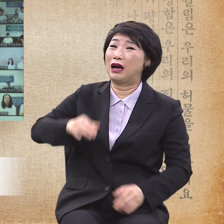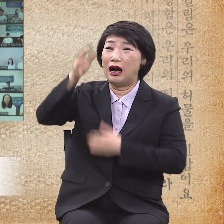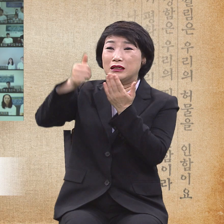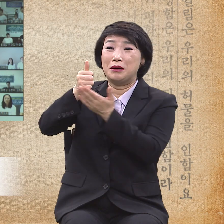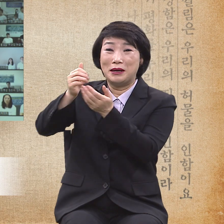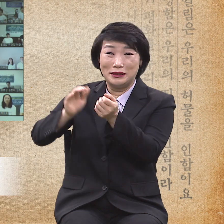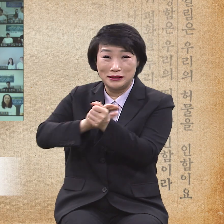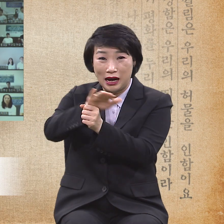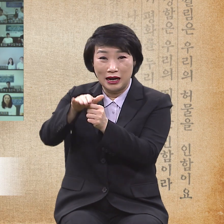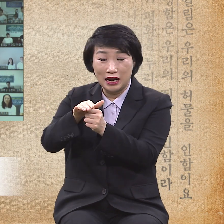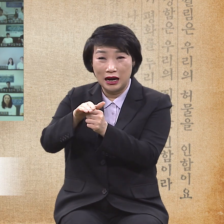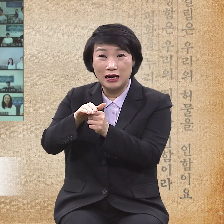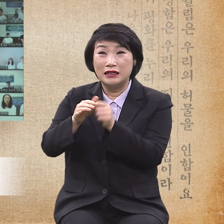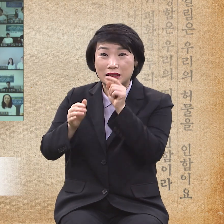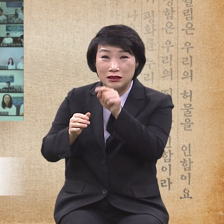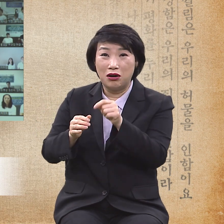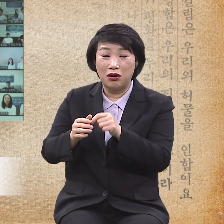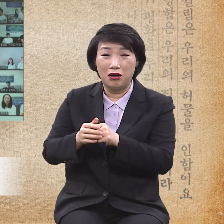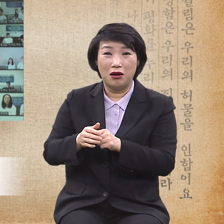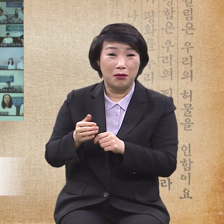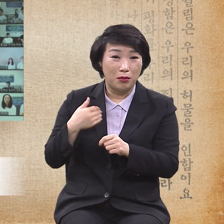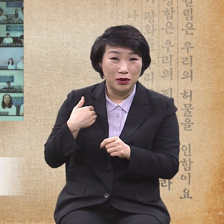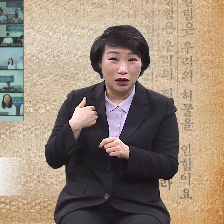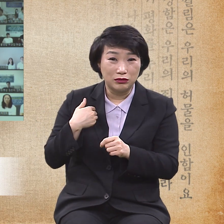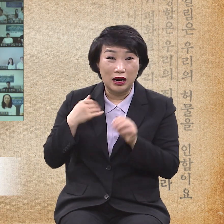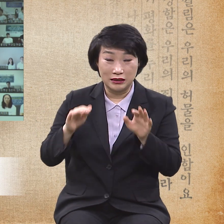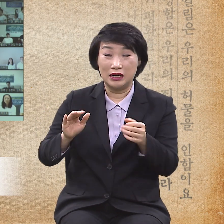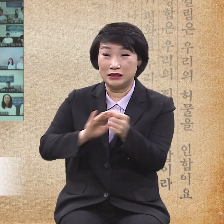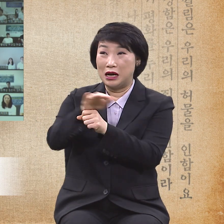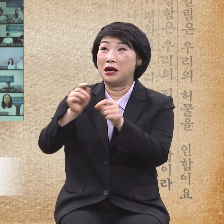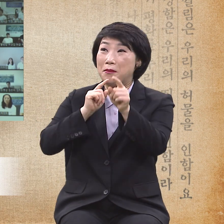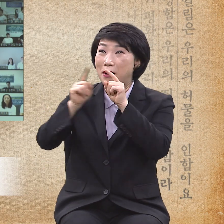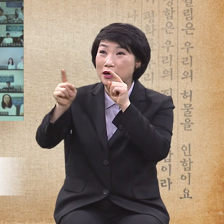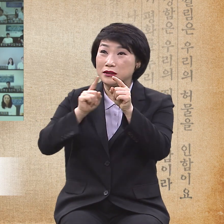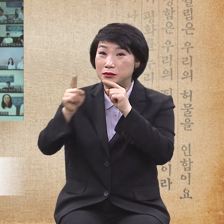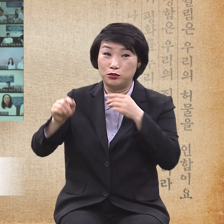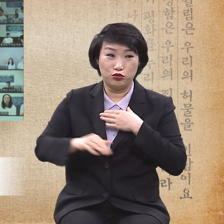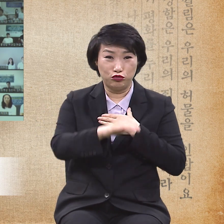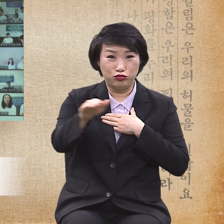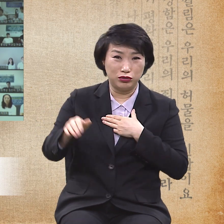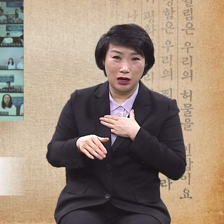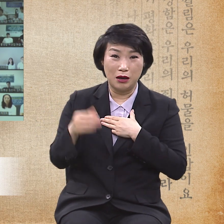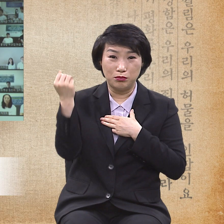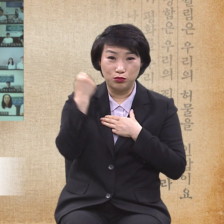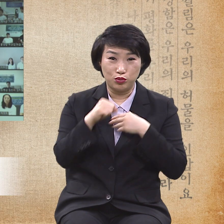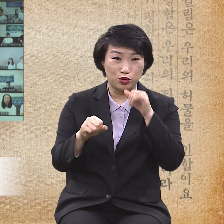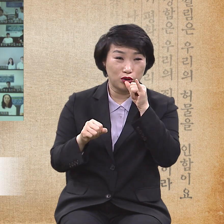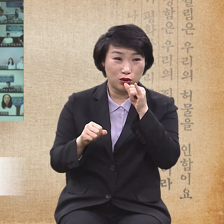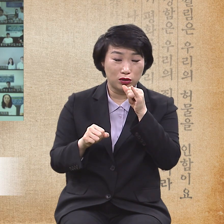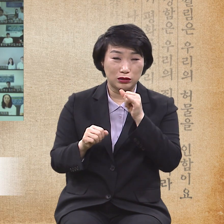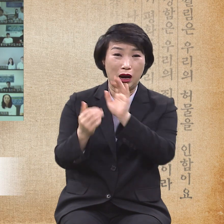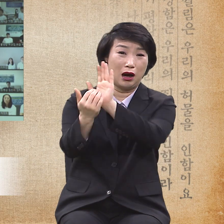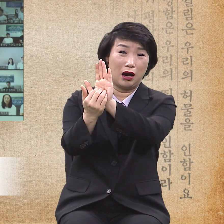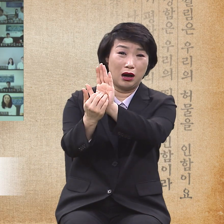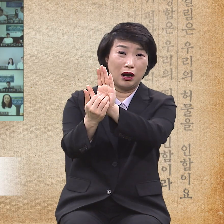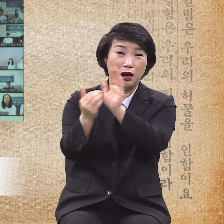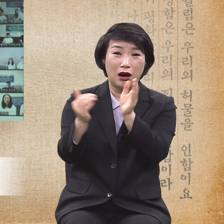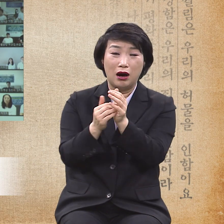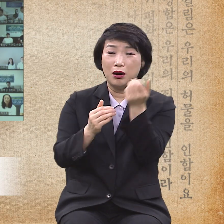사랑을, 다시 바꿔 말하면 사랑의 말씀을 우리가 불순종하고 받지